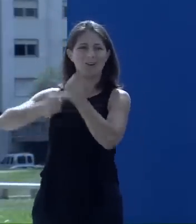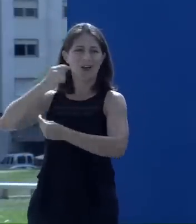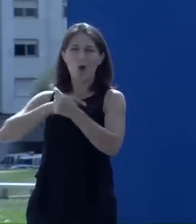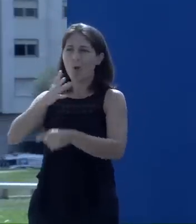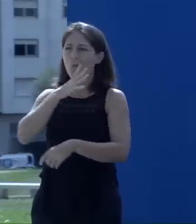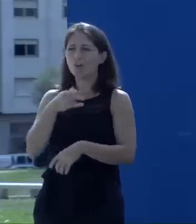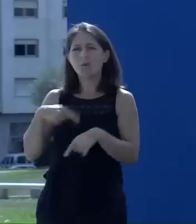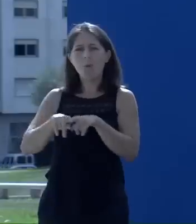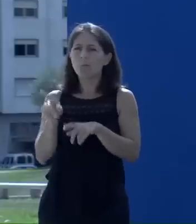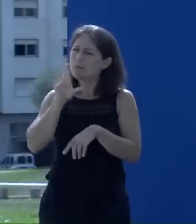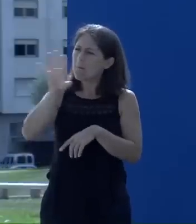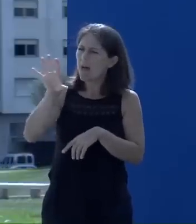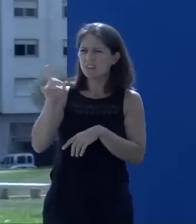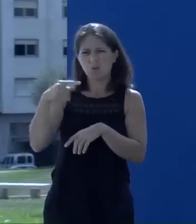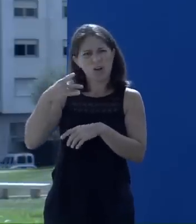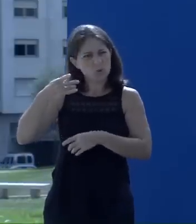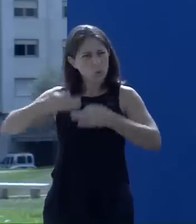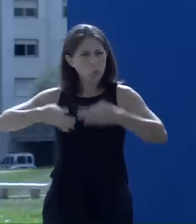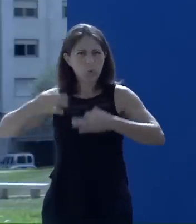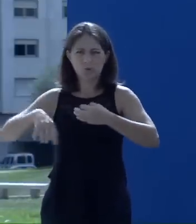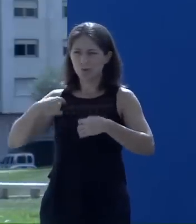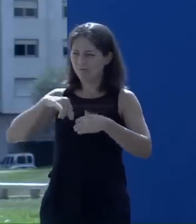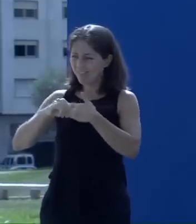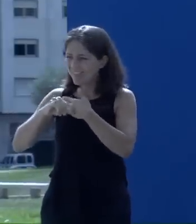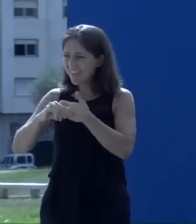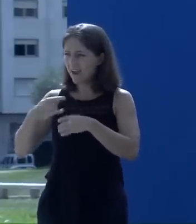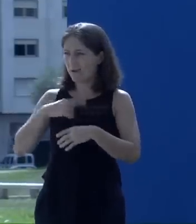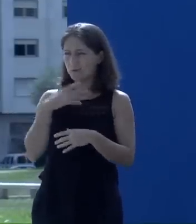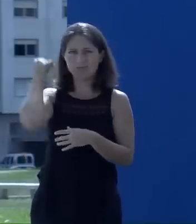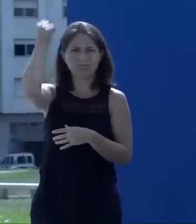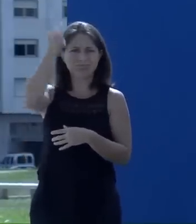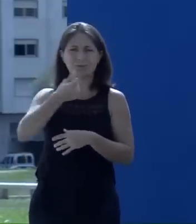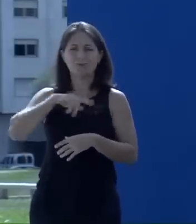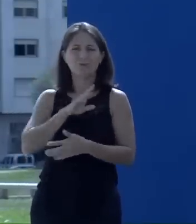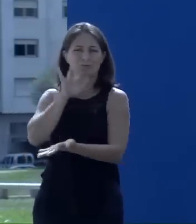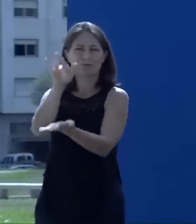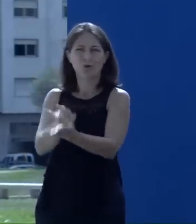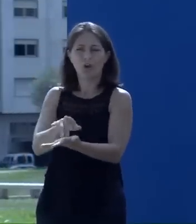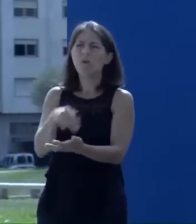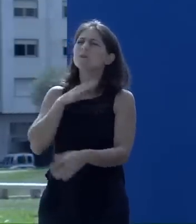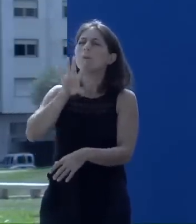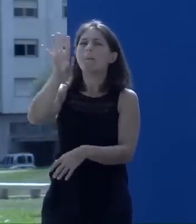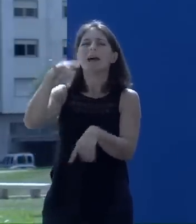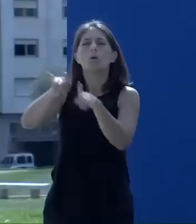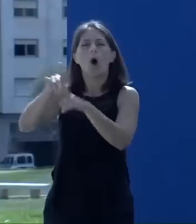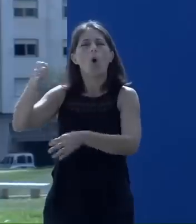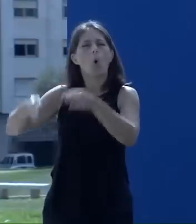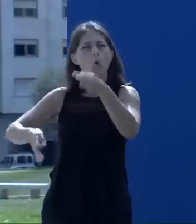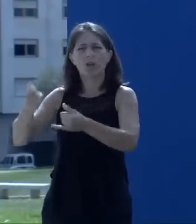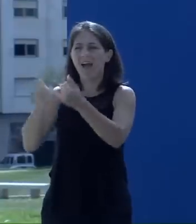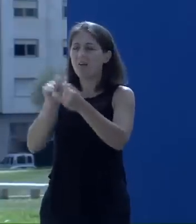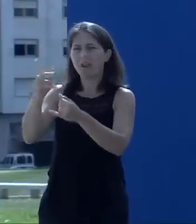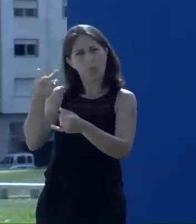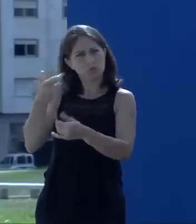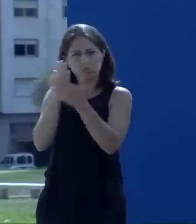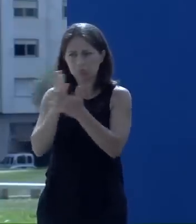preto ese país xusto do que levamos a falar todas nós. Un país xusto no que, cando rematara de estudar alí,